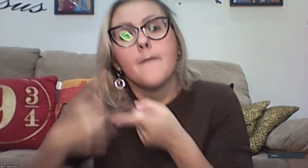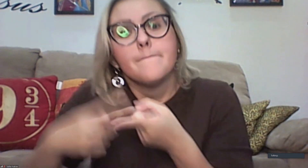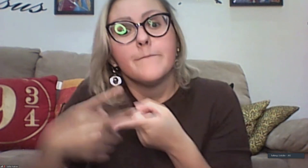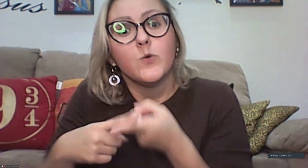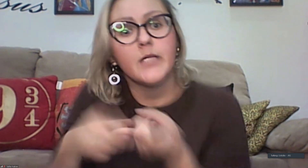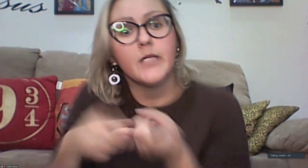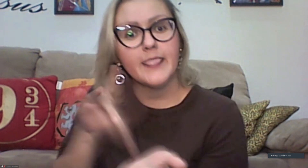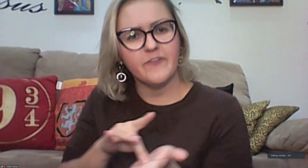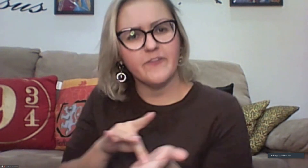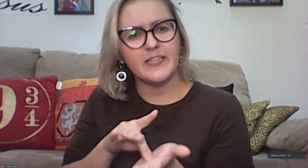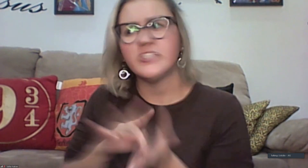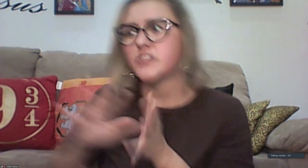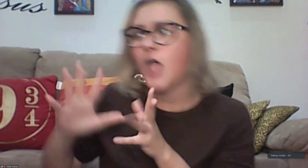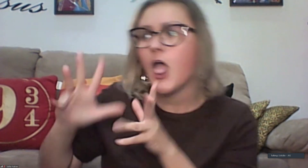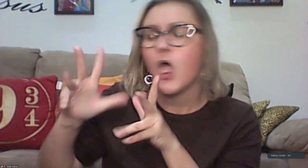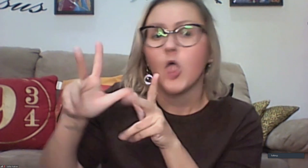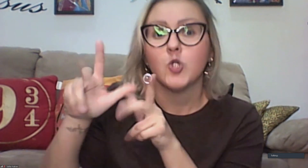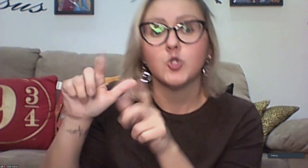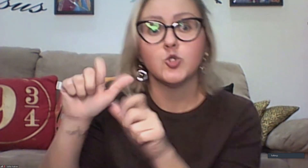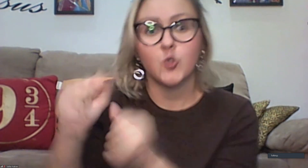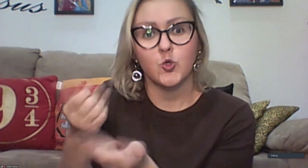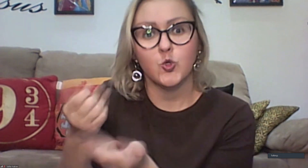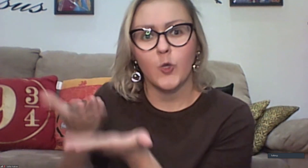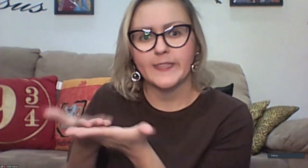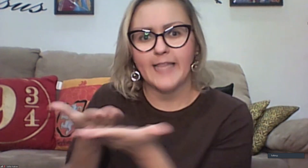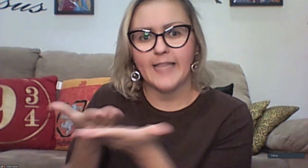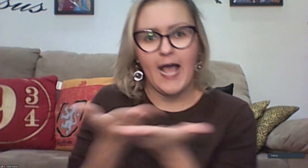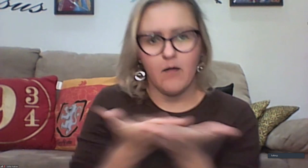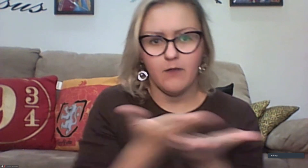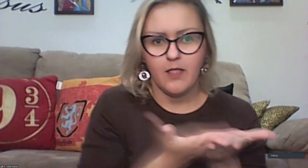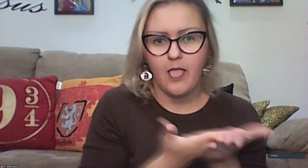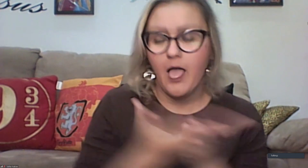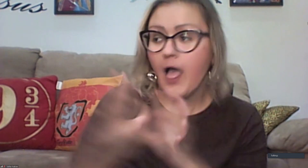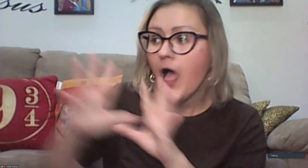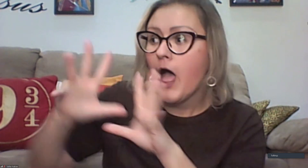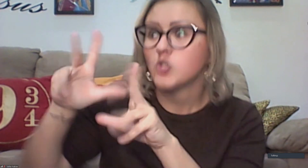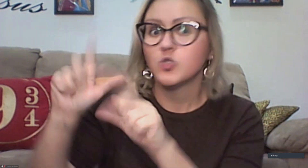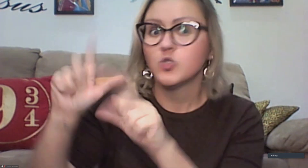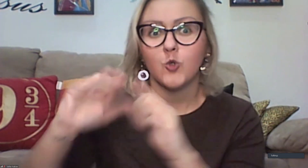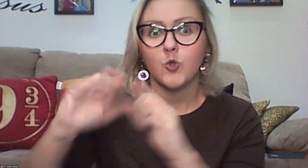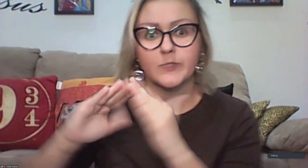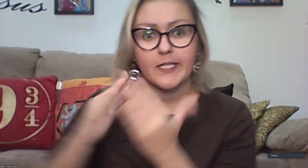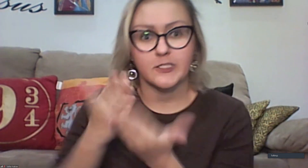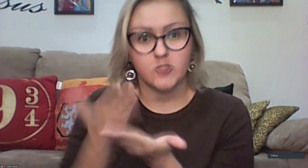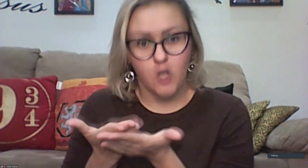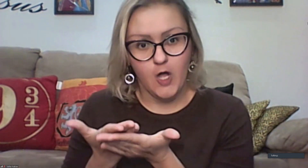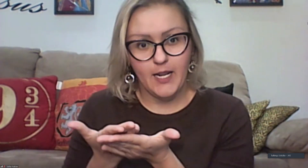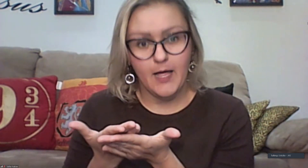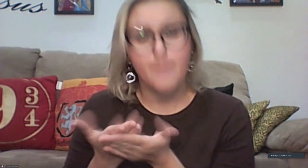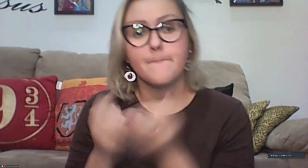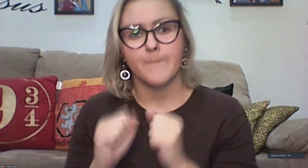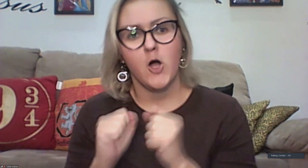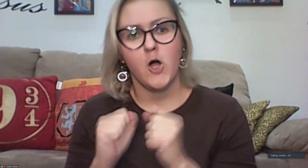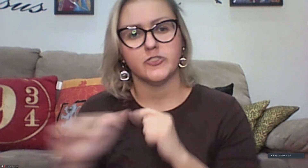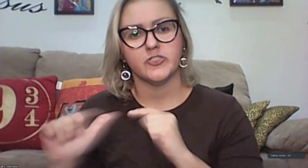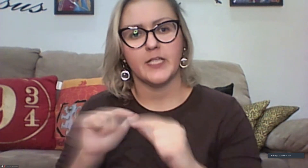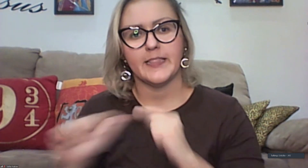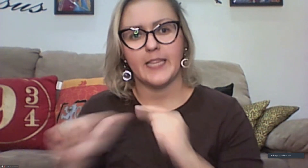ter tudo, sabe? As aulas, tudo já programado dentro da escola. Você pode trabalhar com